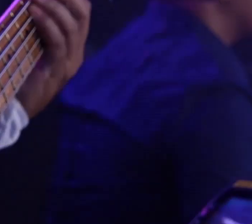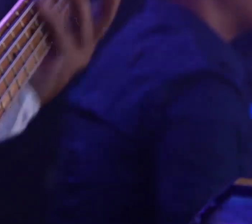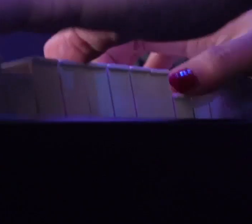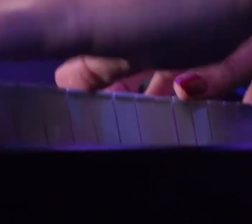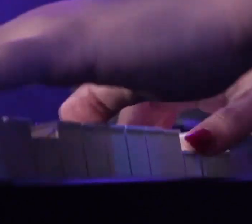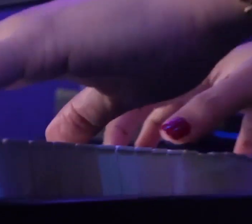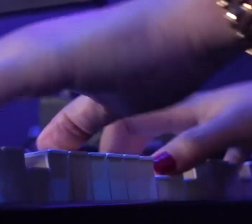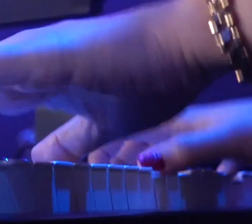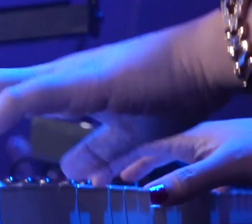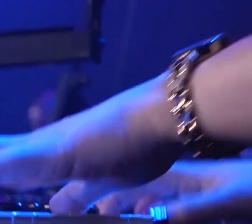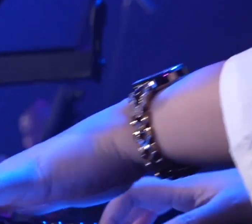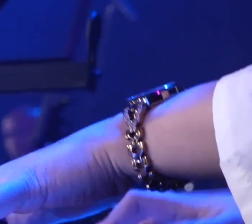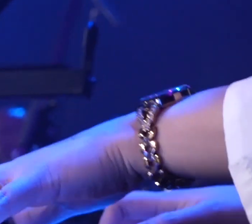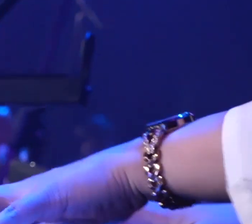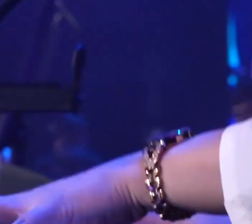Hey!